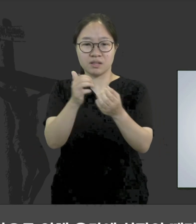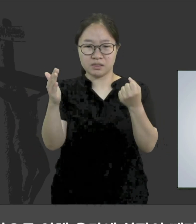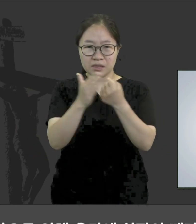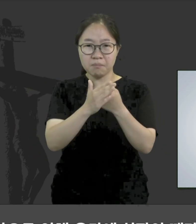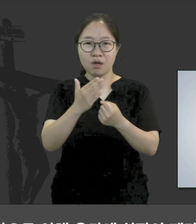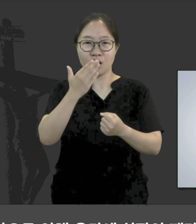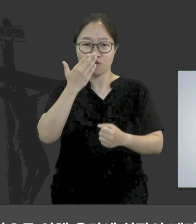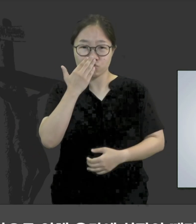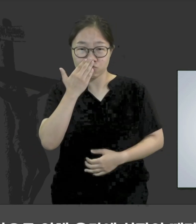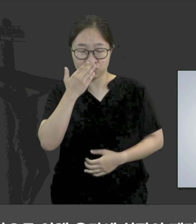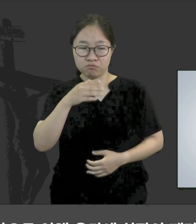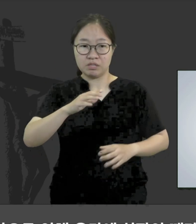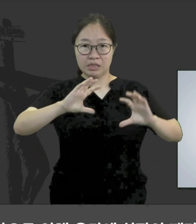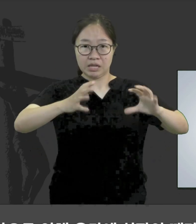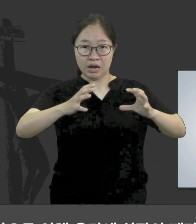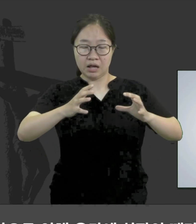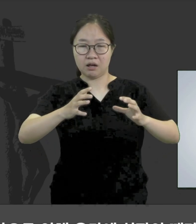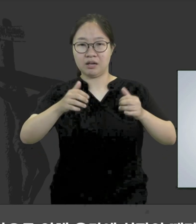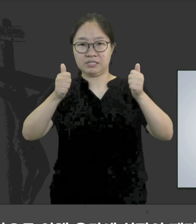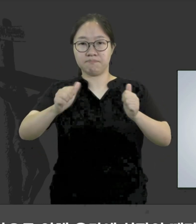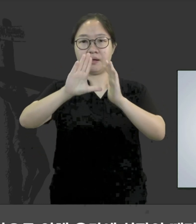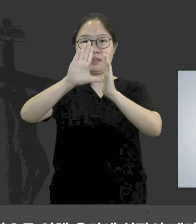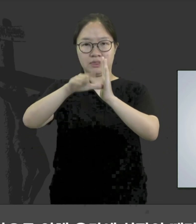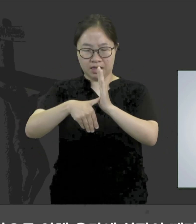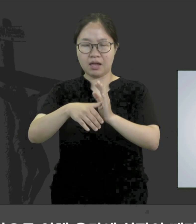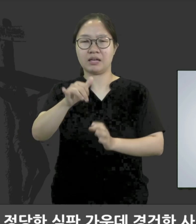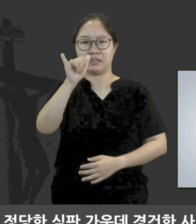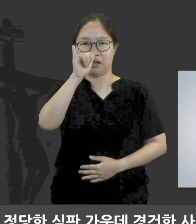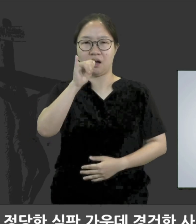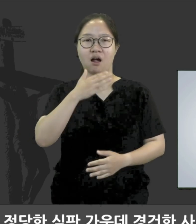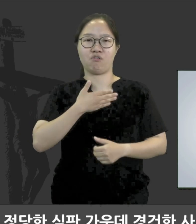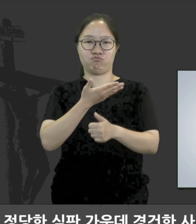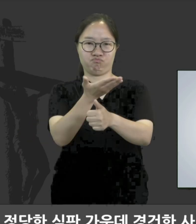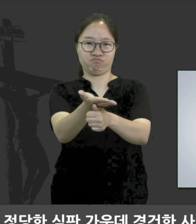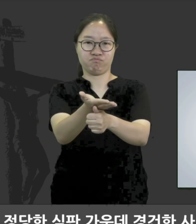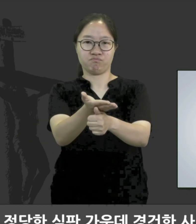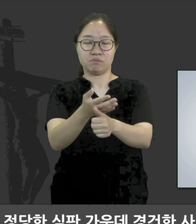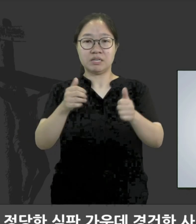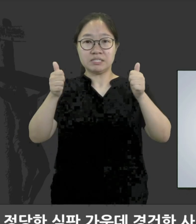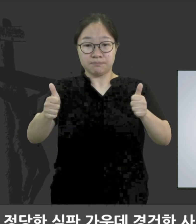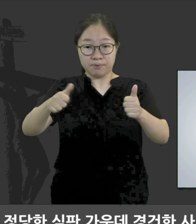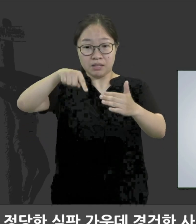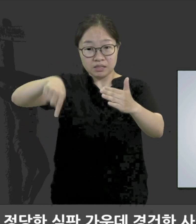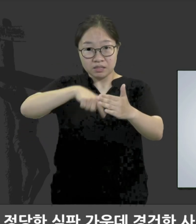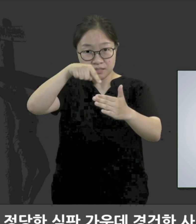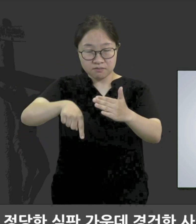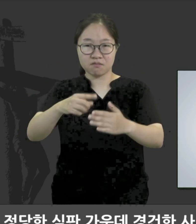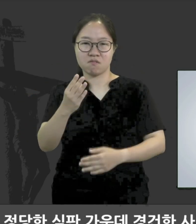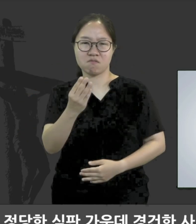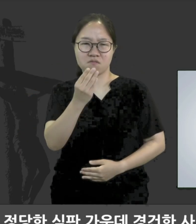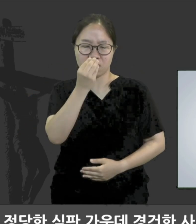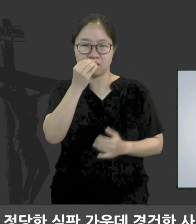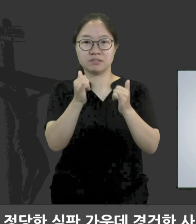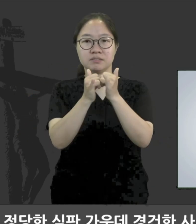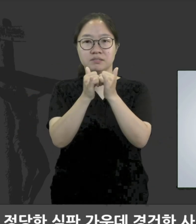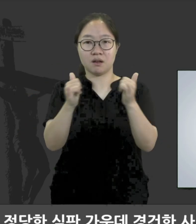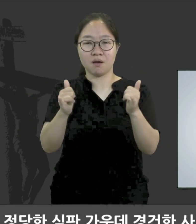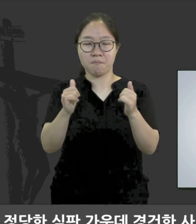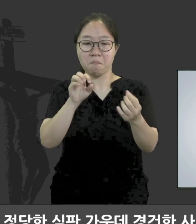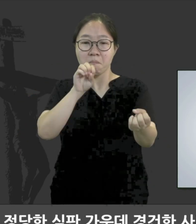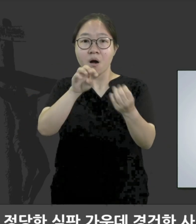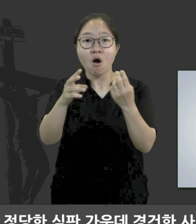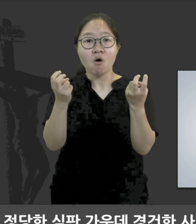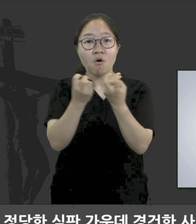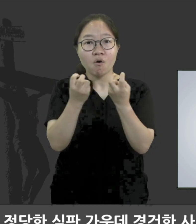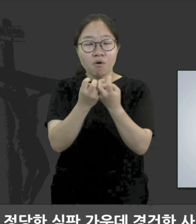인해 유다의 심판의 때가 임했음을 알리는 것이죠. 이 정당한 심판 가운데 경건한 사람들은 어떻게